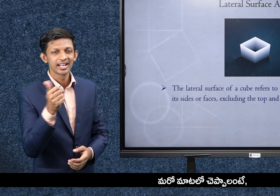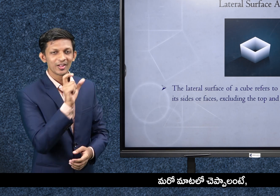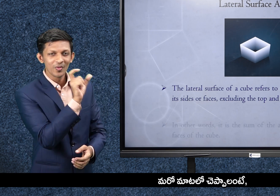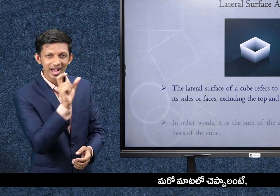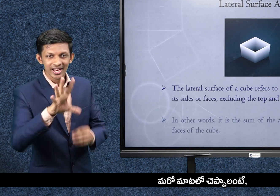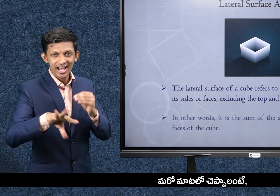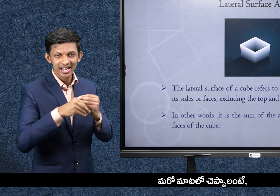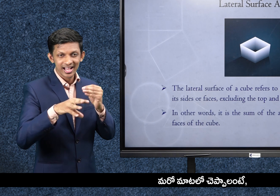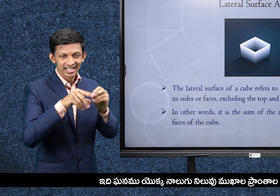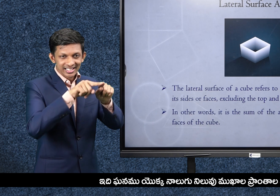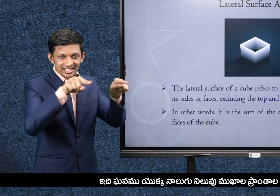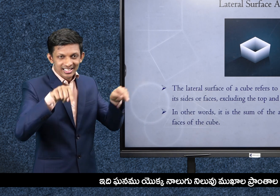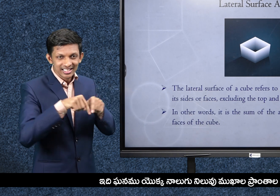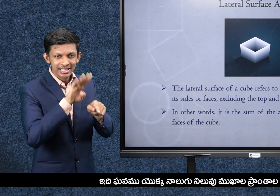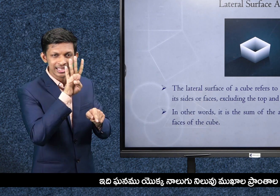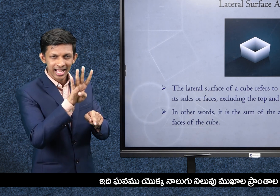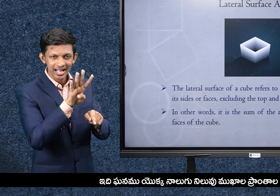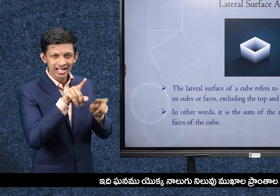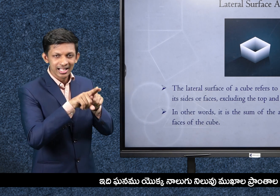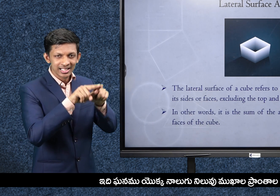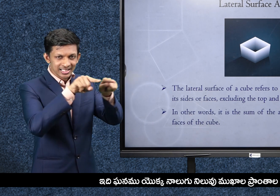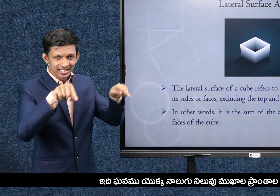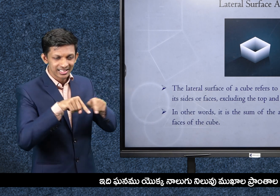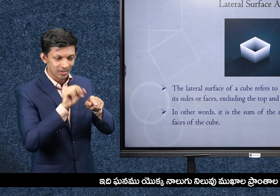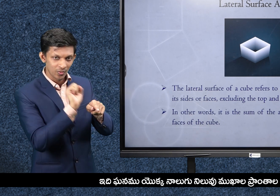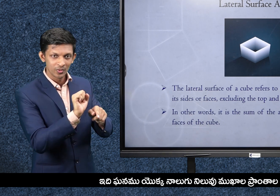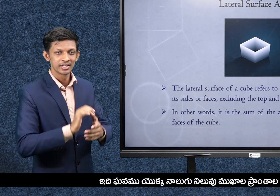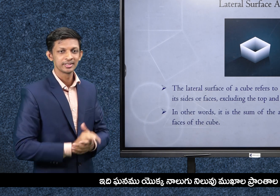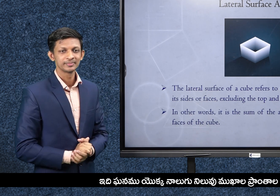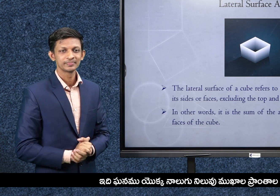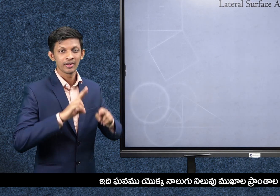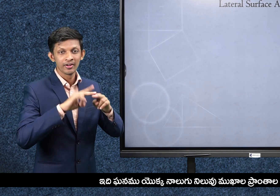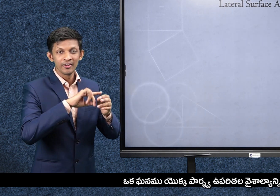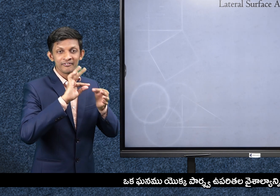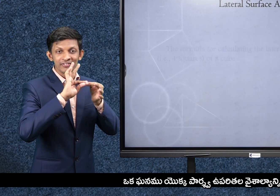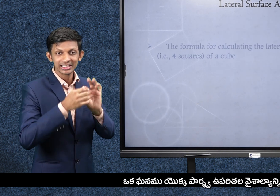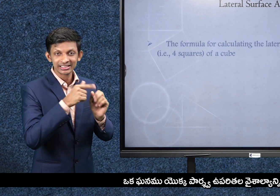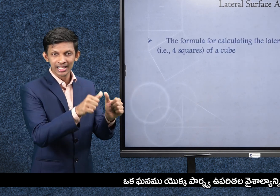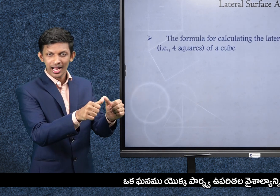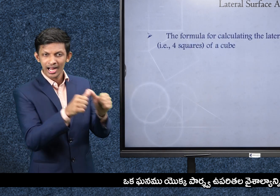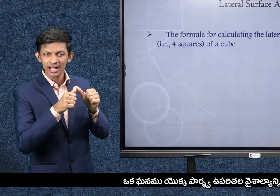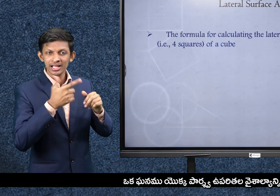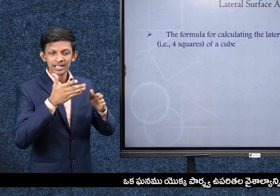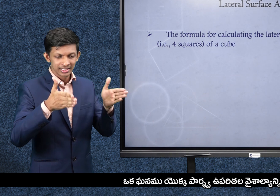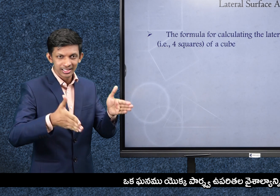మాటలో చెప్పాలంటే ఇది ఘనము యొక్క 4 నిలువు ముఖాల ప్రాంతాల మొత్తం. ఒక ఘనము యొక్క పార్శ్వ